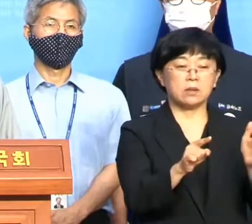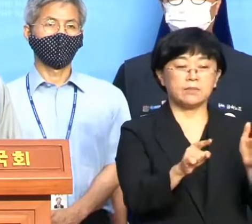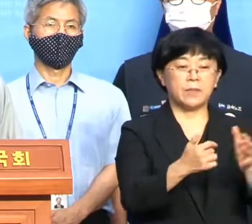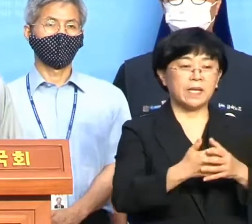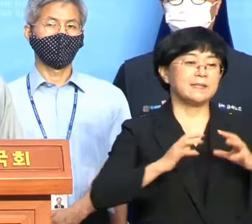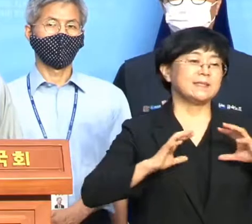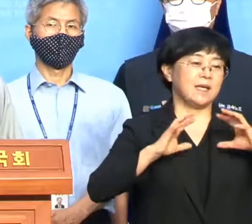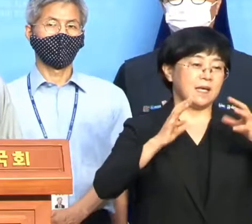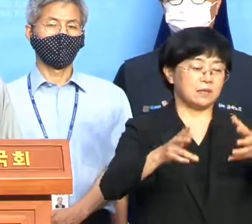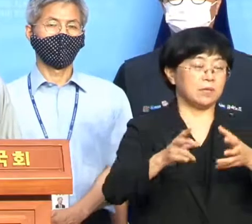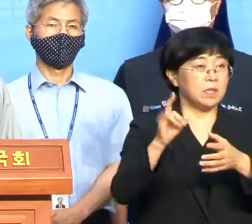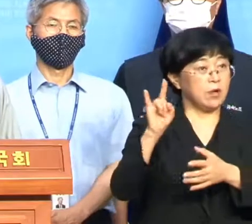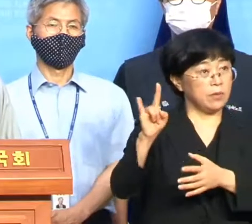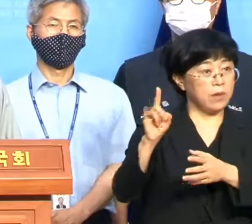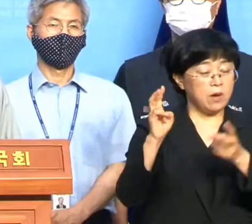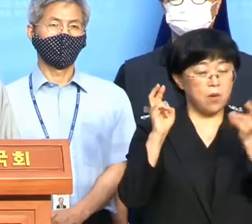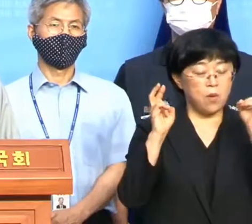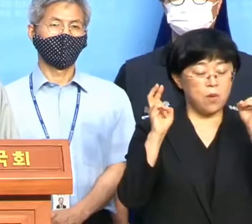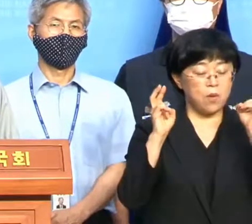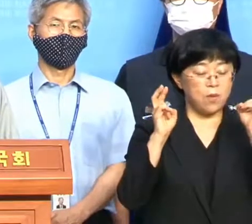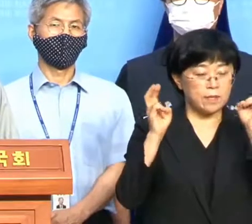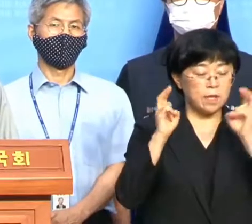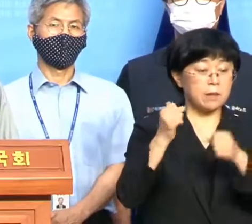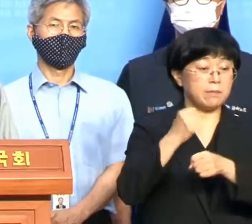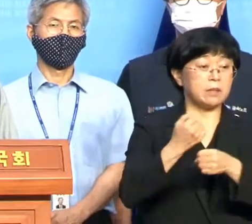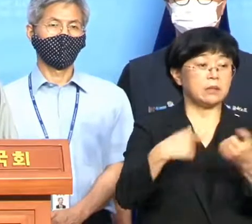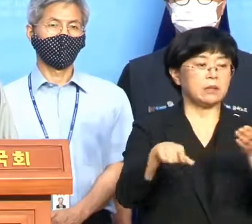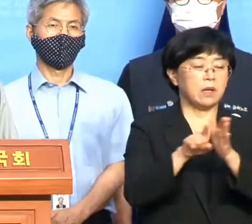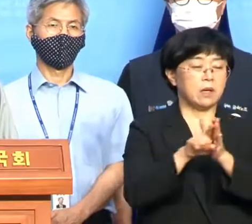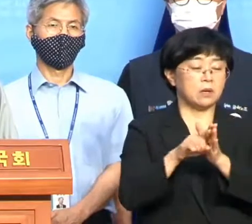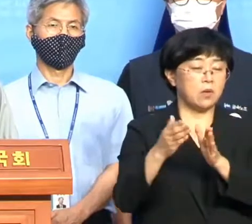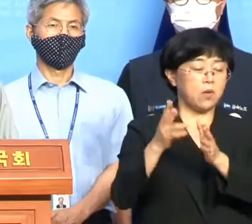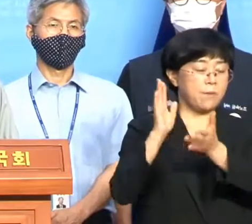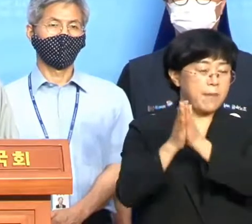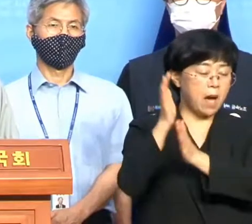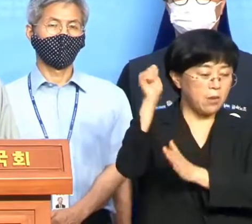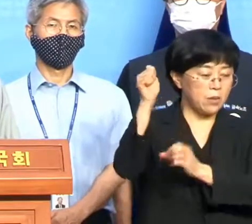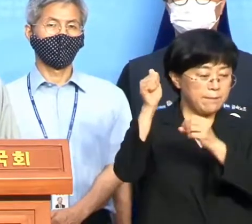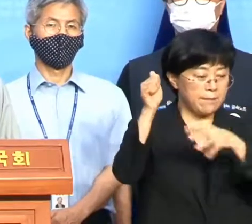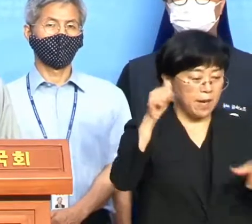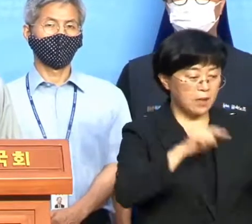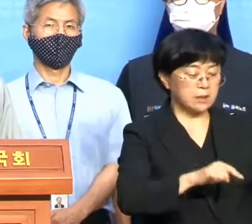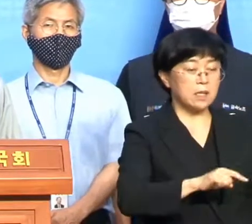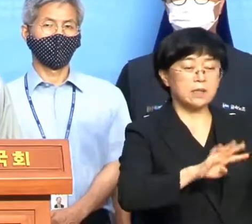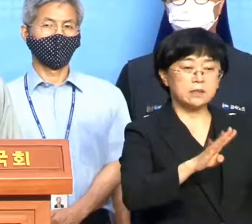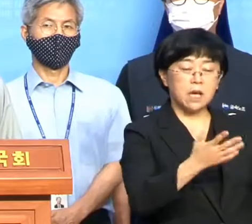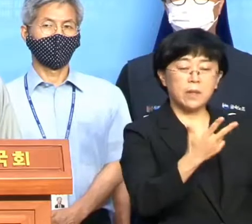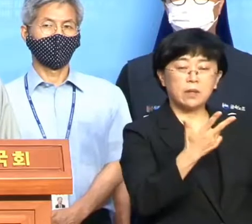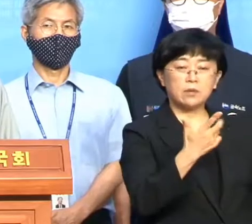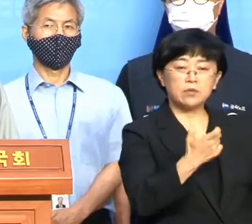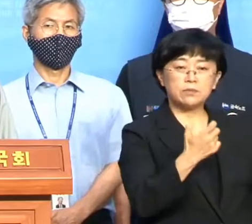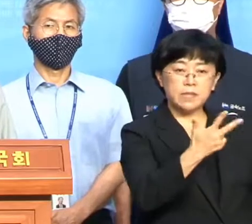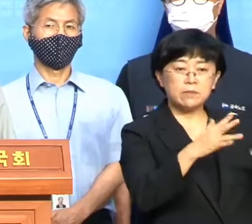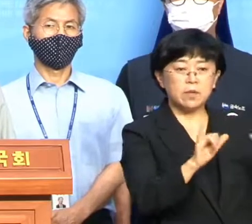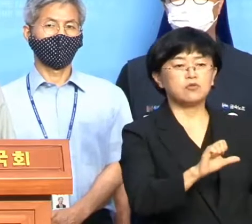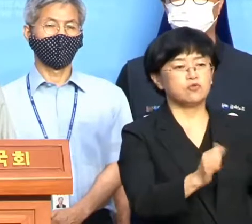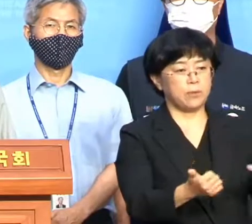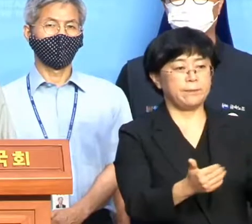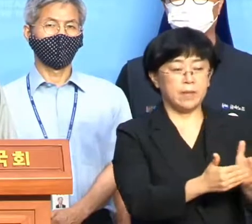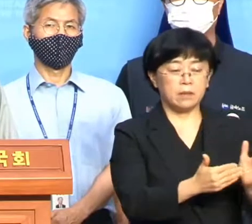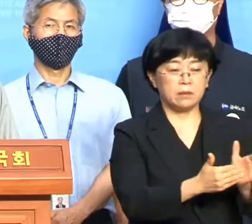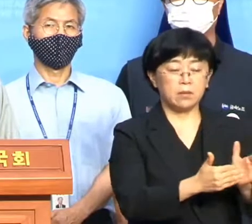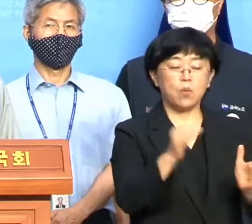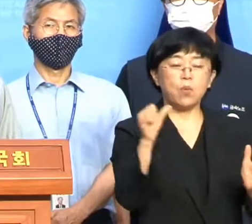1등 조수현 대중을 만들어내기 위해서 원 하청 노동자가 창사 이래 467 명 의 노동자 주고 나고